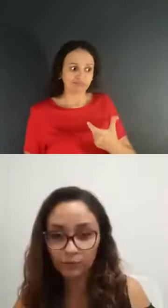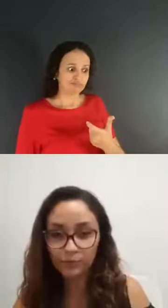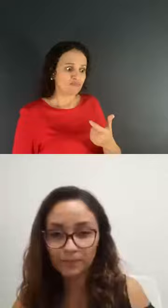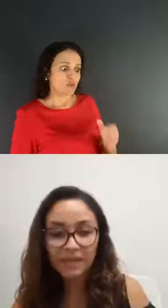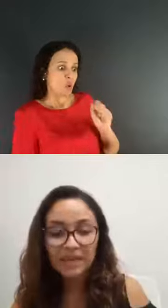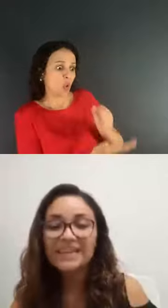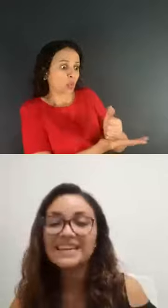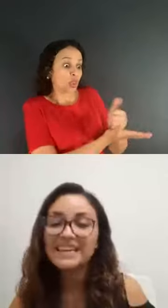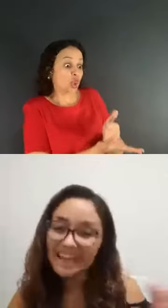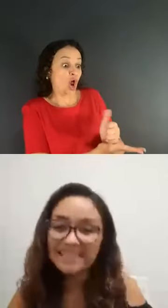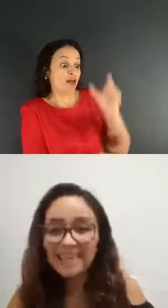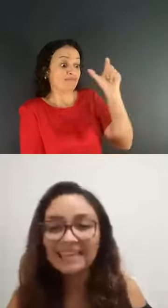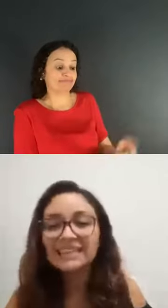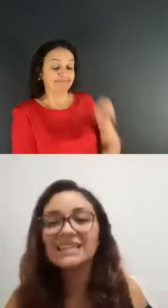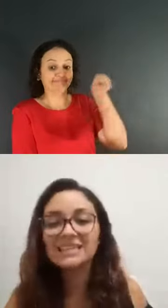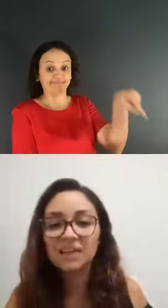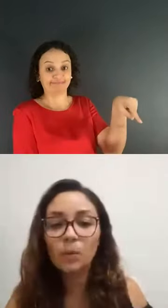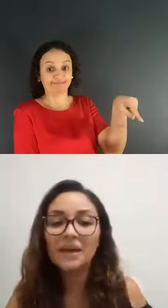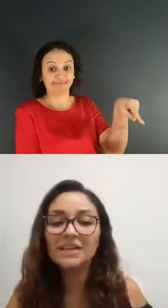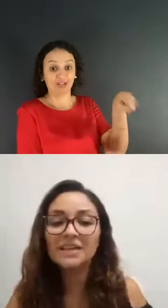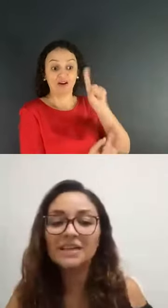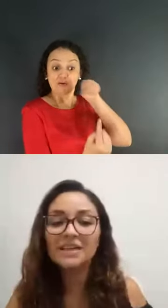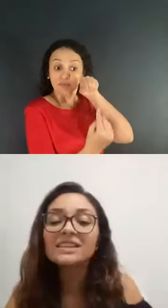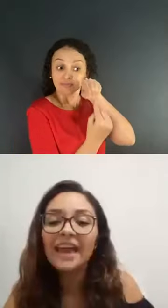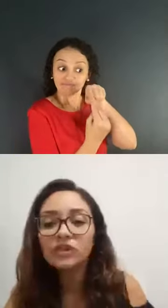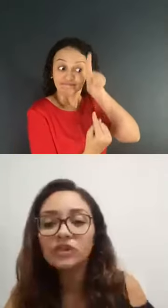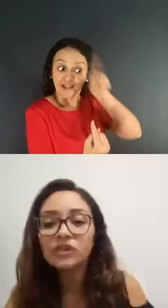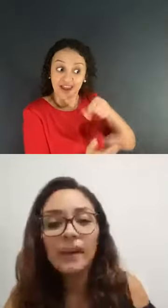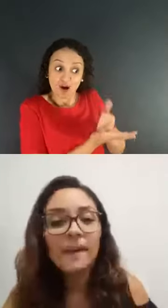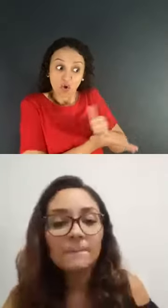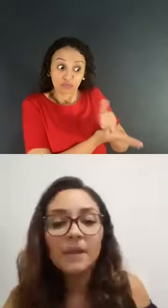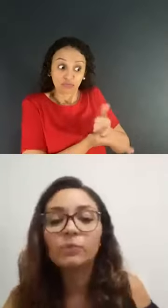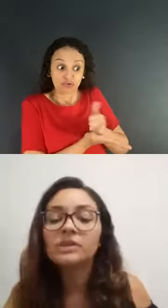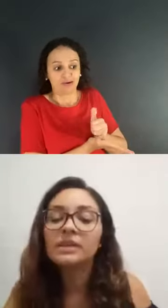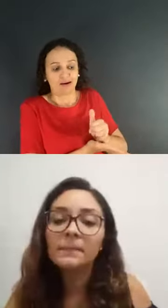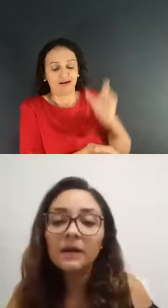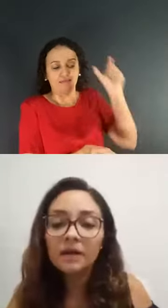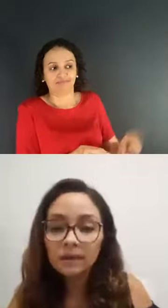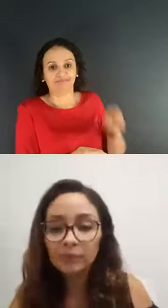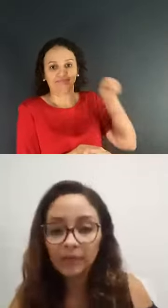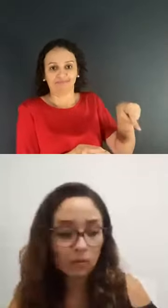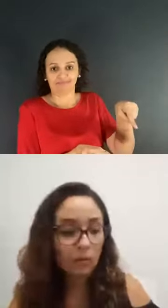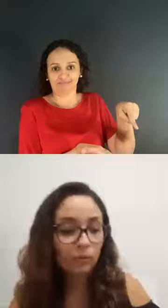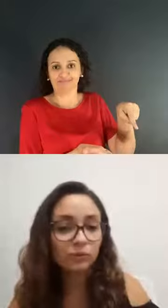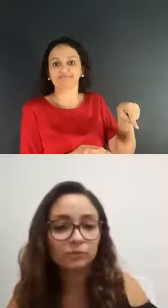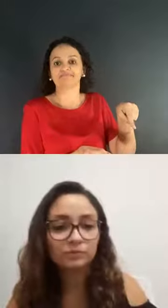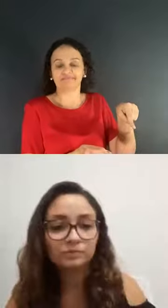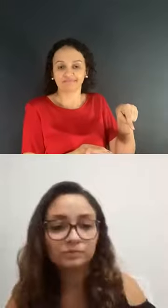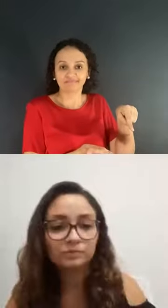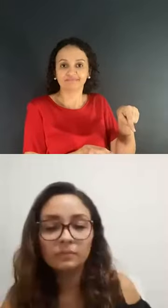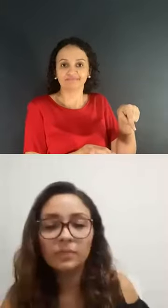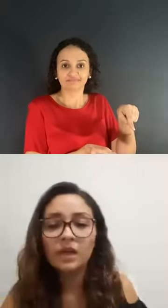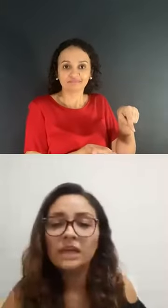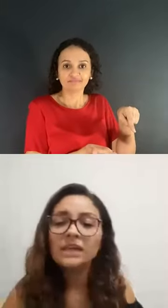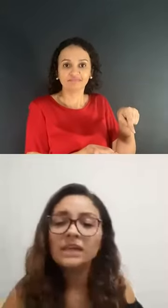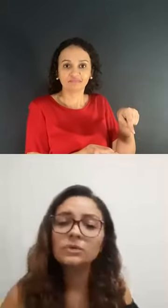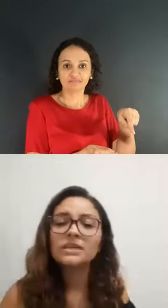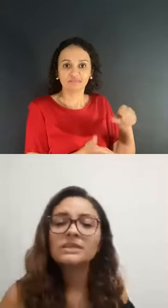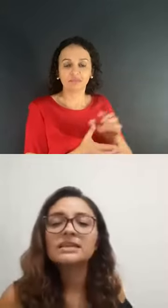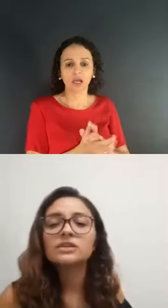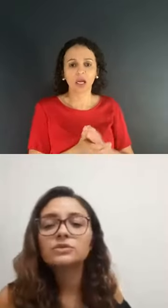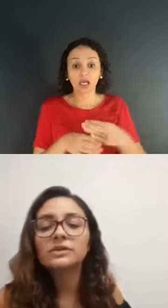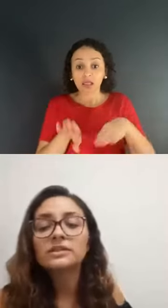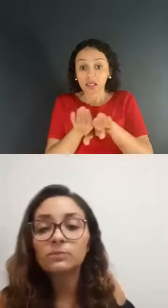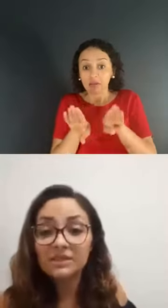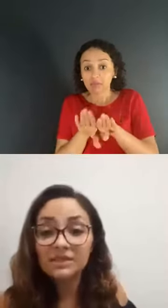do outro. E essa é a intenção, é uma estratégia para poder manipular o outro. Dentro